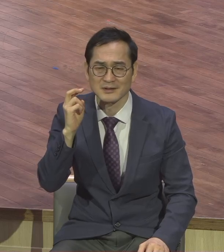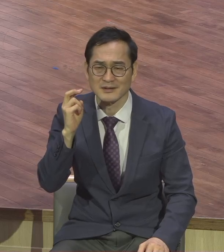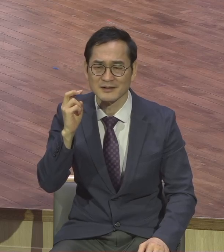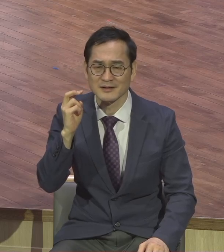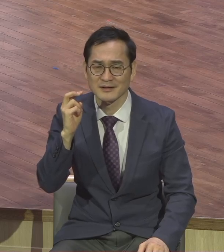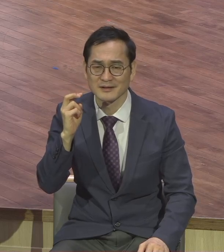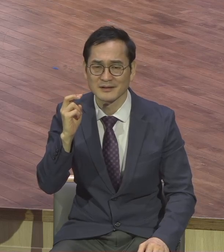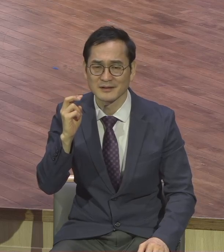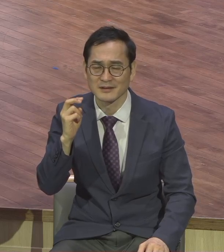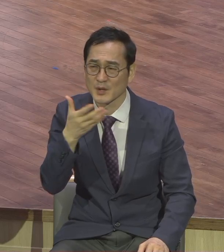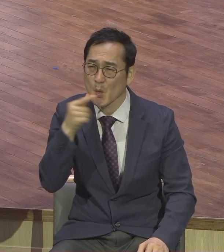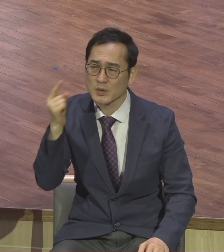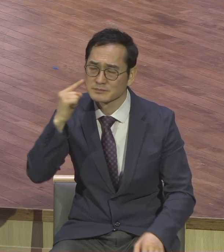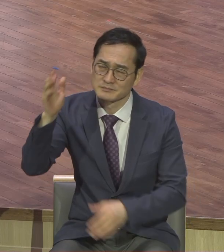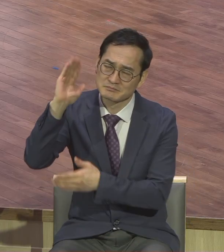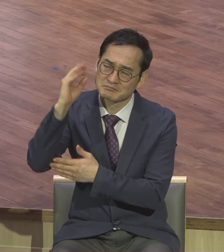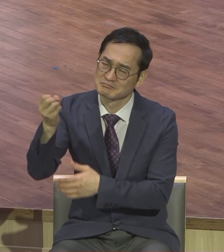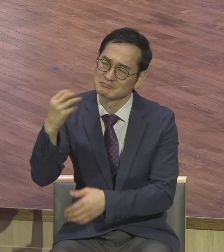설교를 하면요,